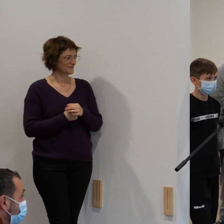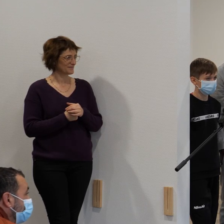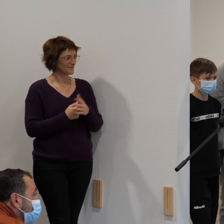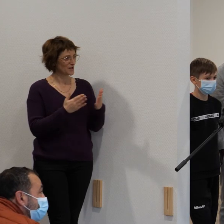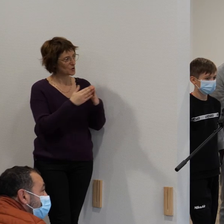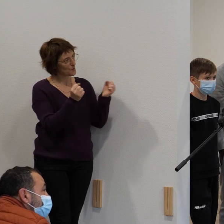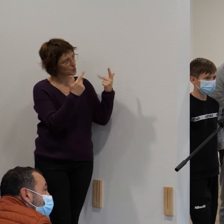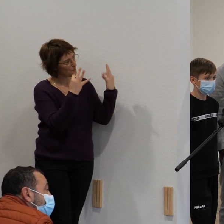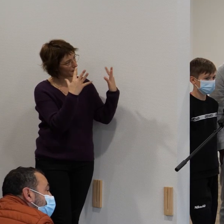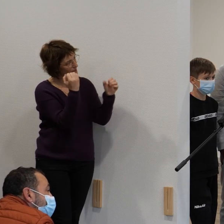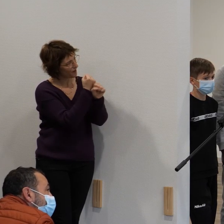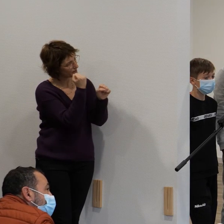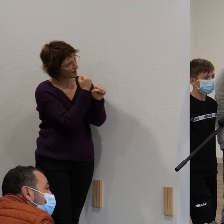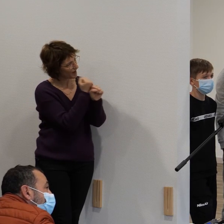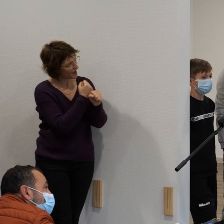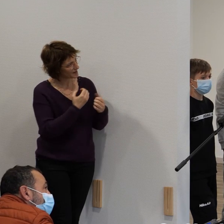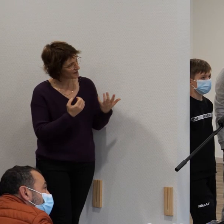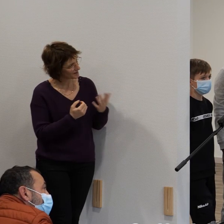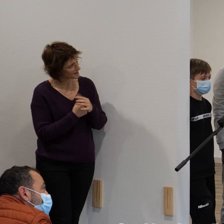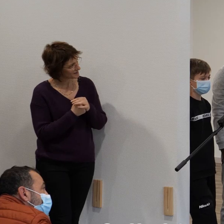Combien de temps avez-vous travaillé?